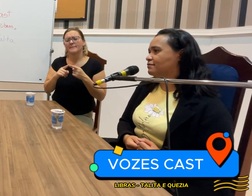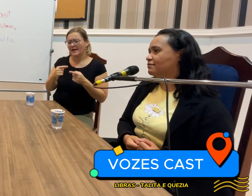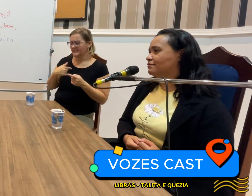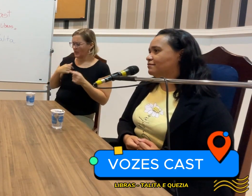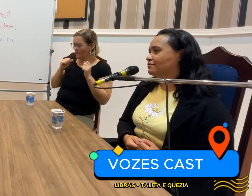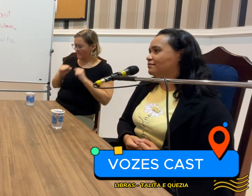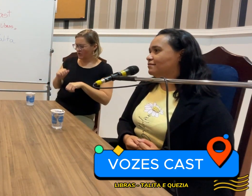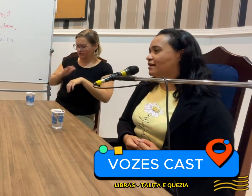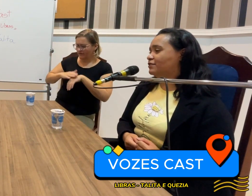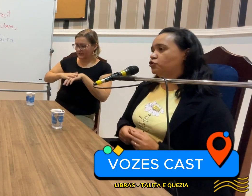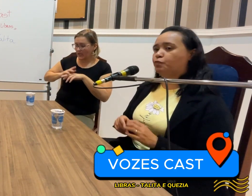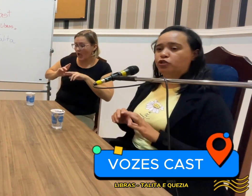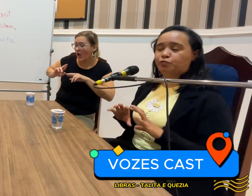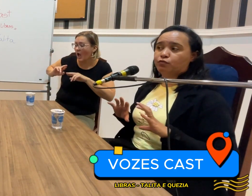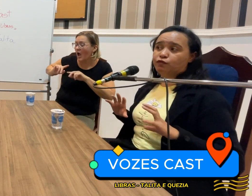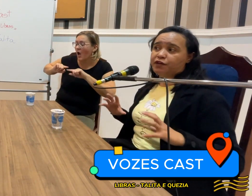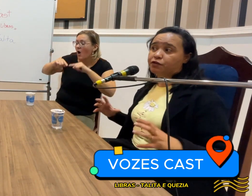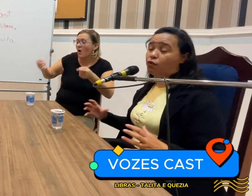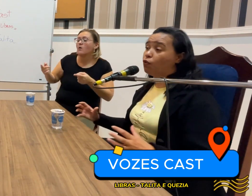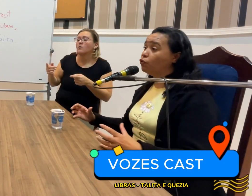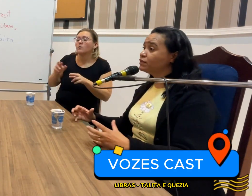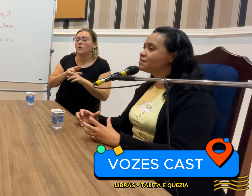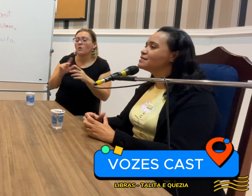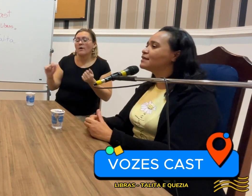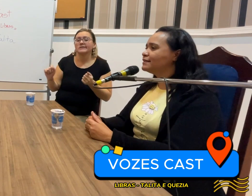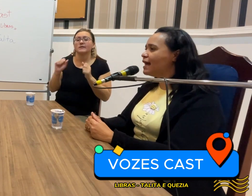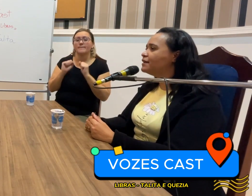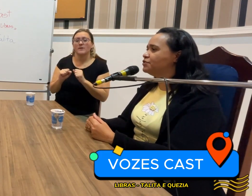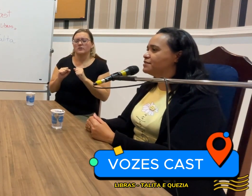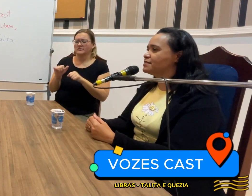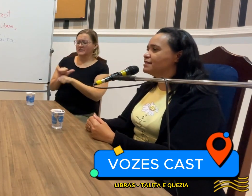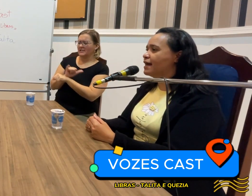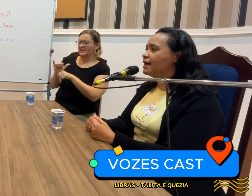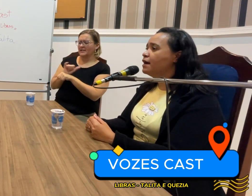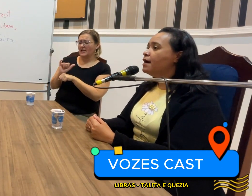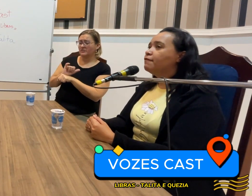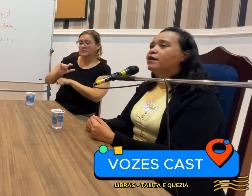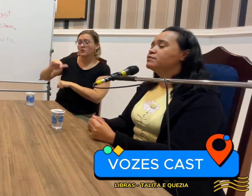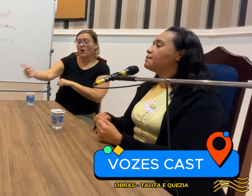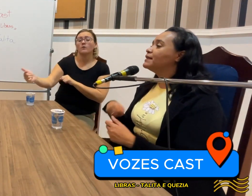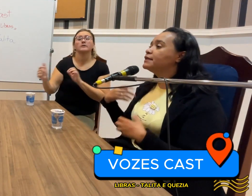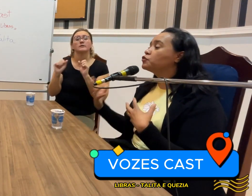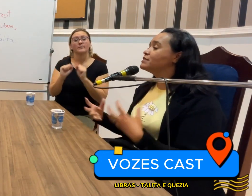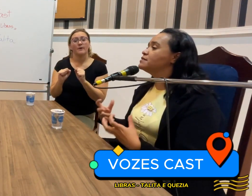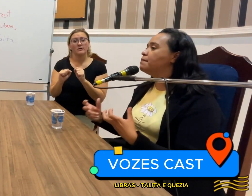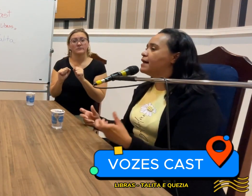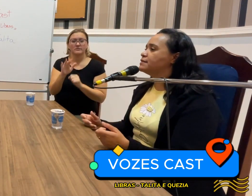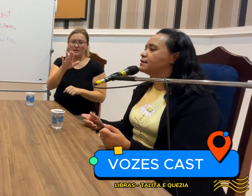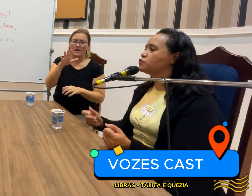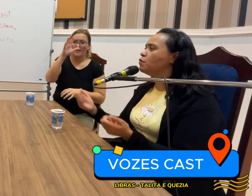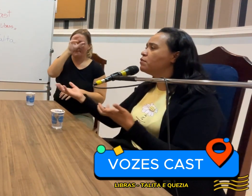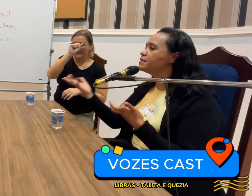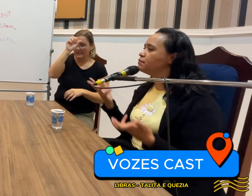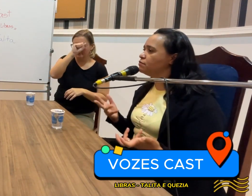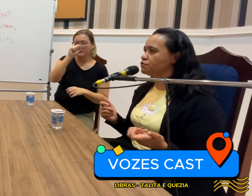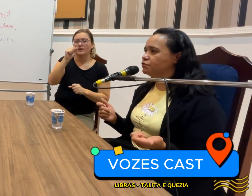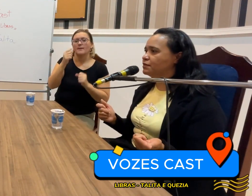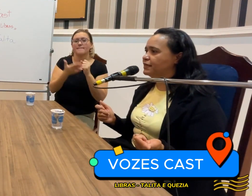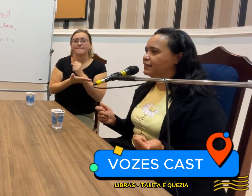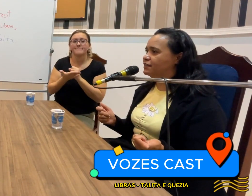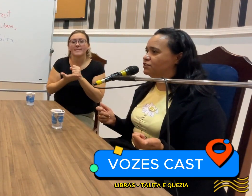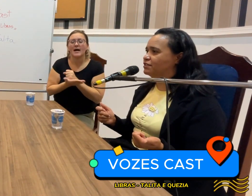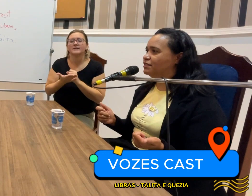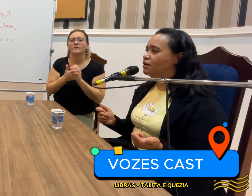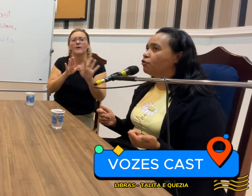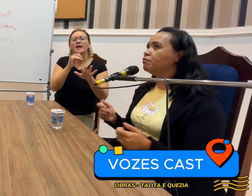Libras? A gente pode promover outras estratégias, né? Sim. Vamos aprender coisas básicas. Como eu recebo um surdo